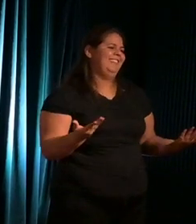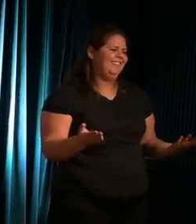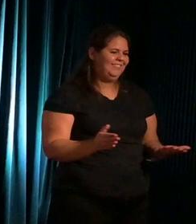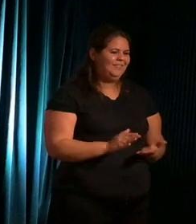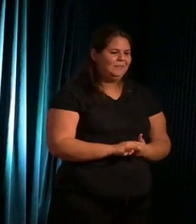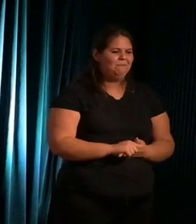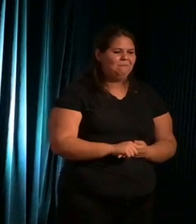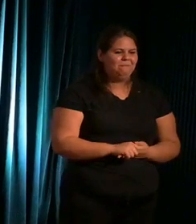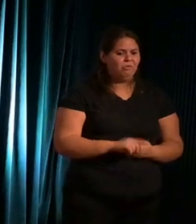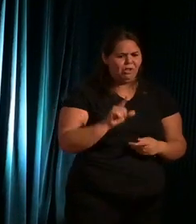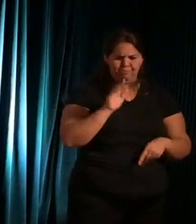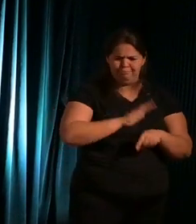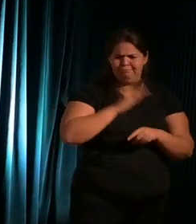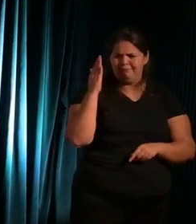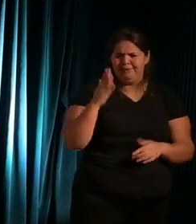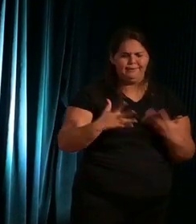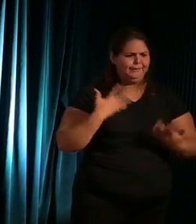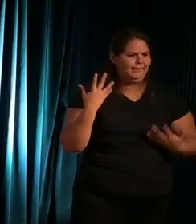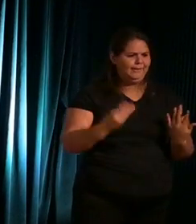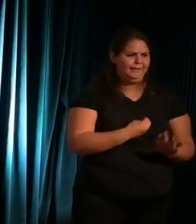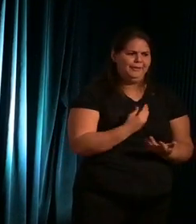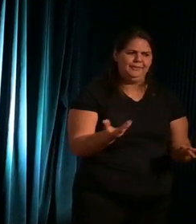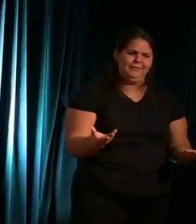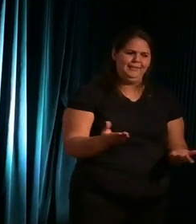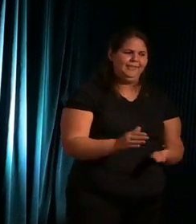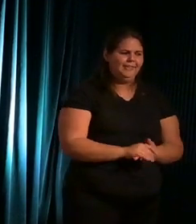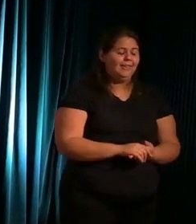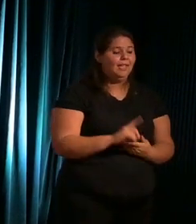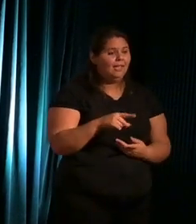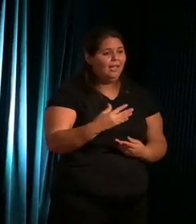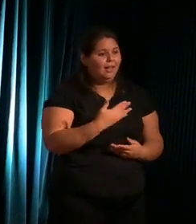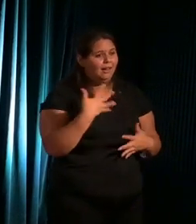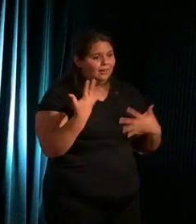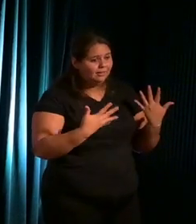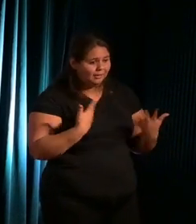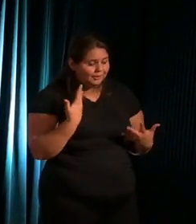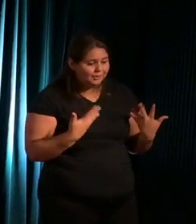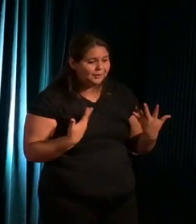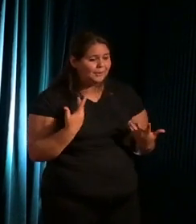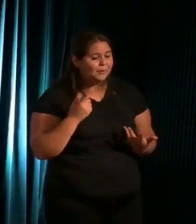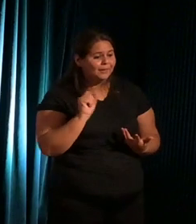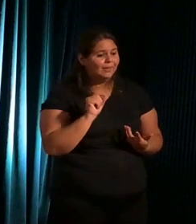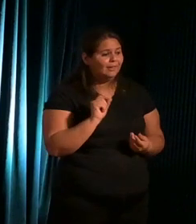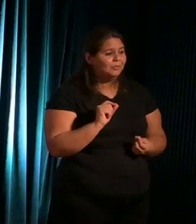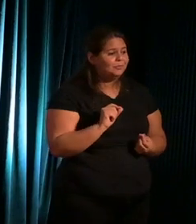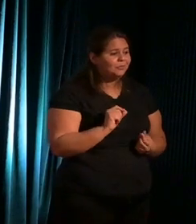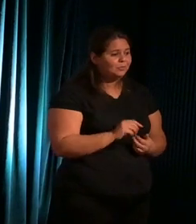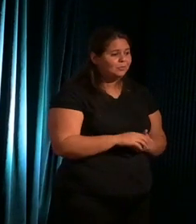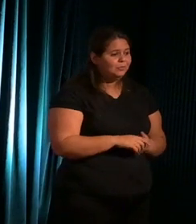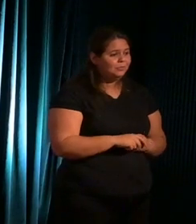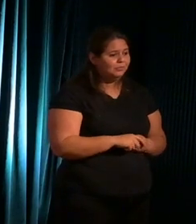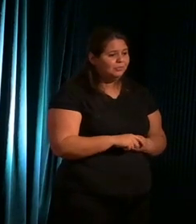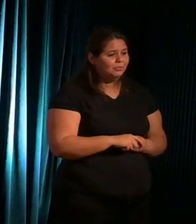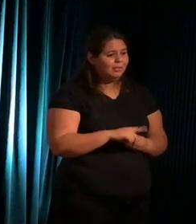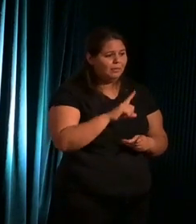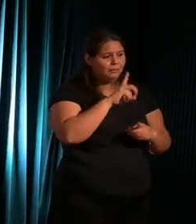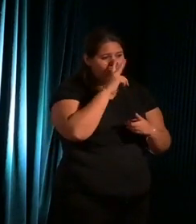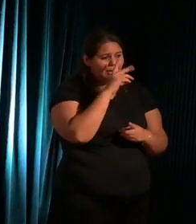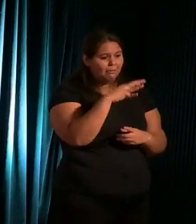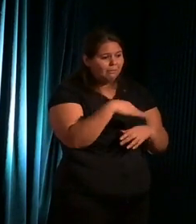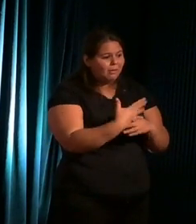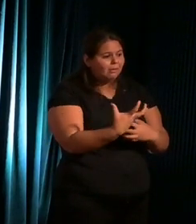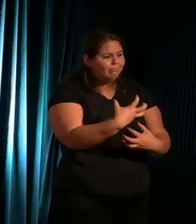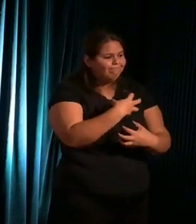viver. Acho que tem mais do que isso também. Mas eu acho que a alegria, eu acho que é uma das coisas que me toca mais